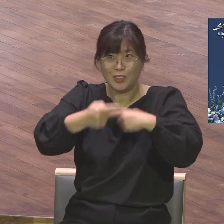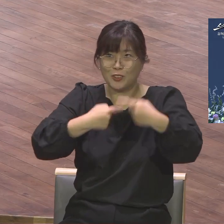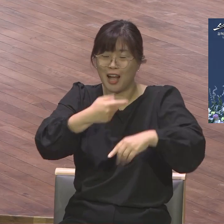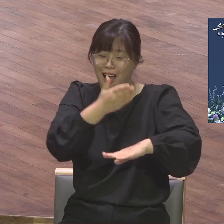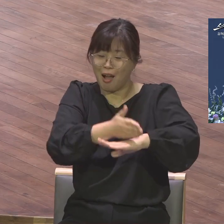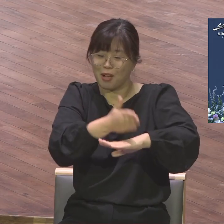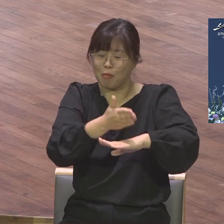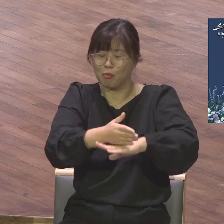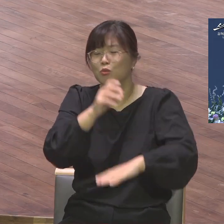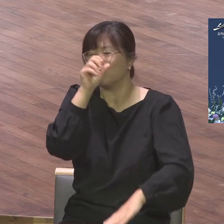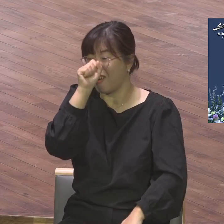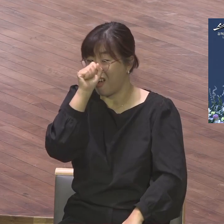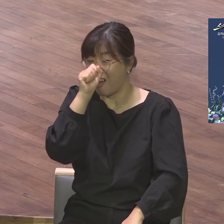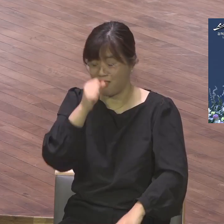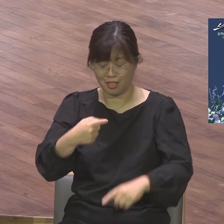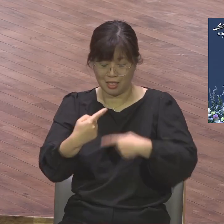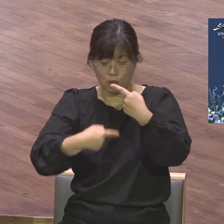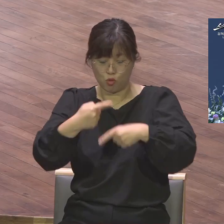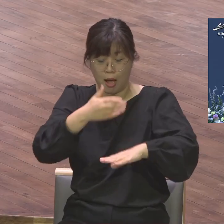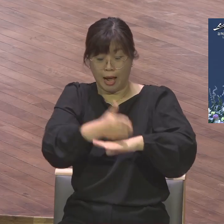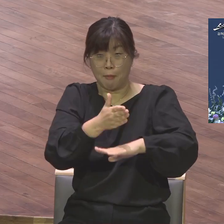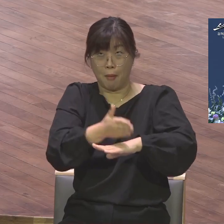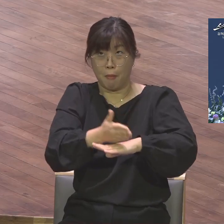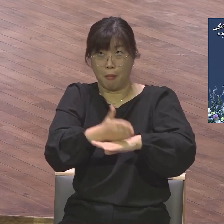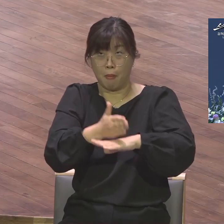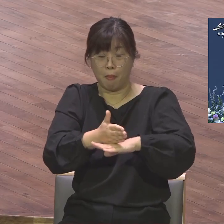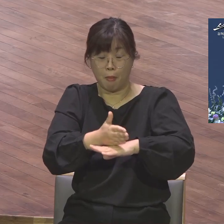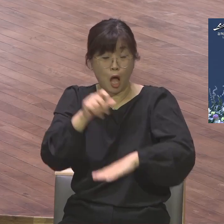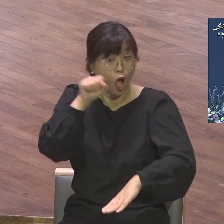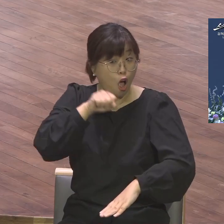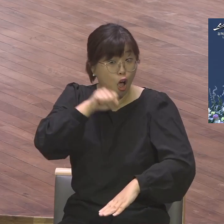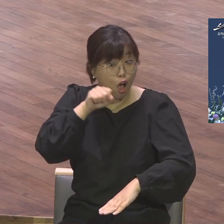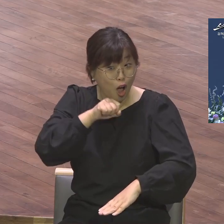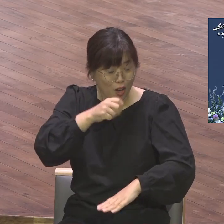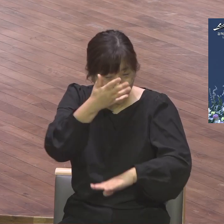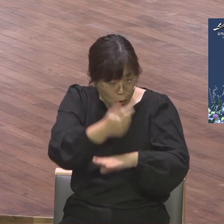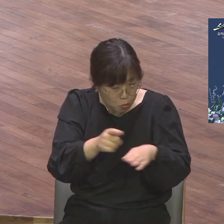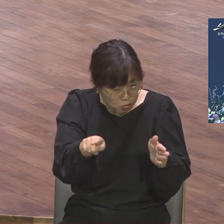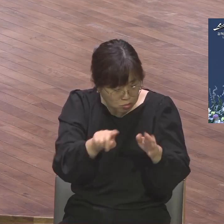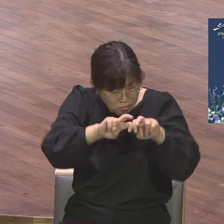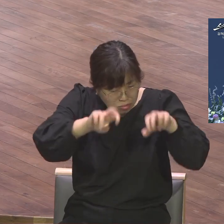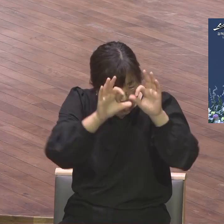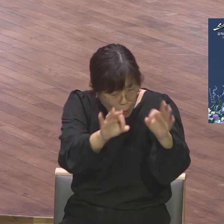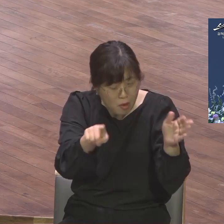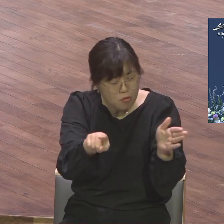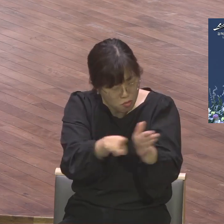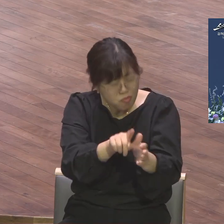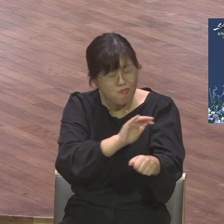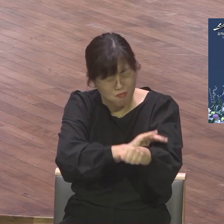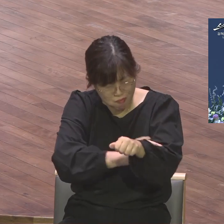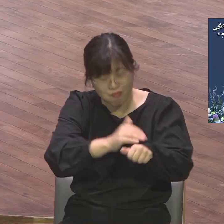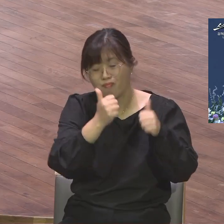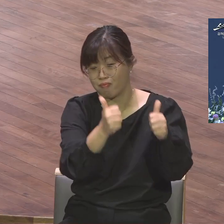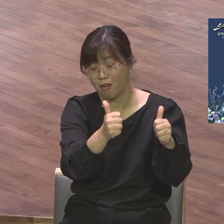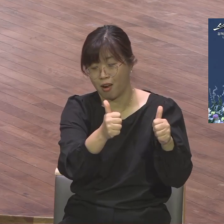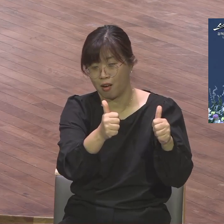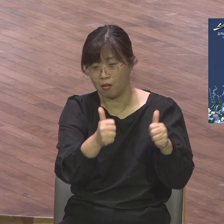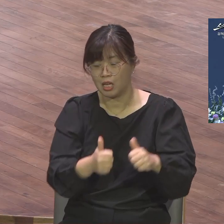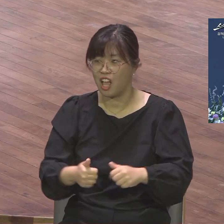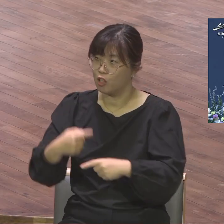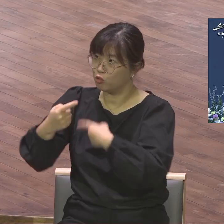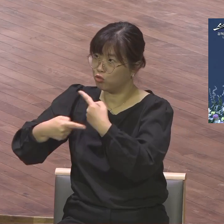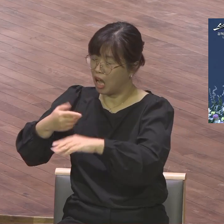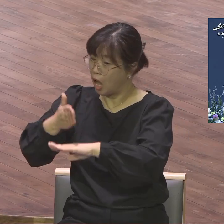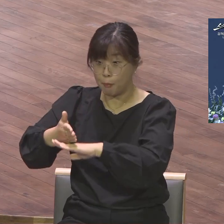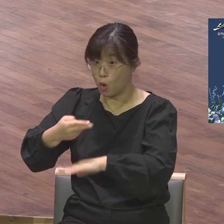신앙생활 잘 못한 사람은 뭐요? 입에 늘 불평이 많아. 의심이 많아. 신앙생활 잘 못하고 있는 거예요.